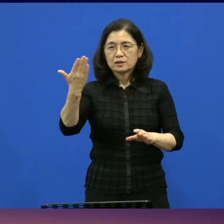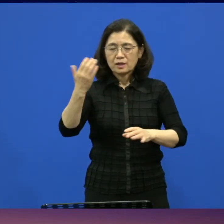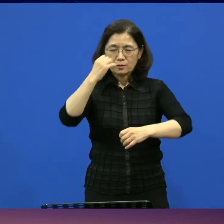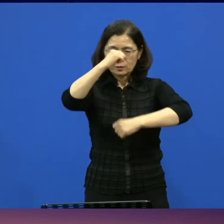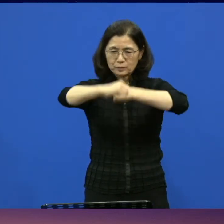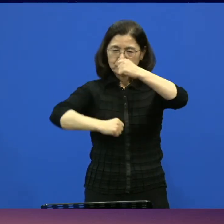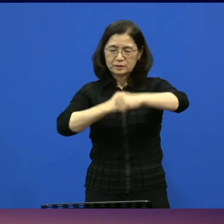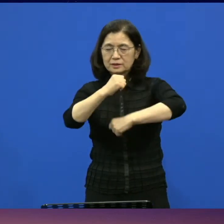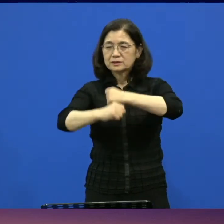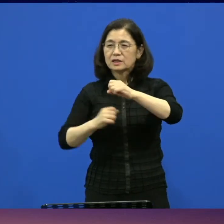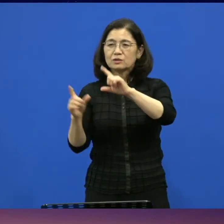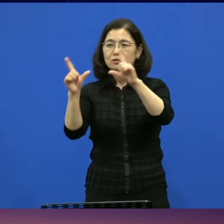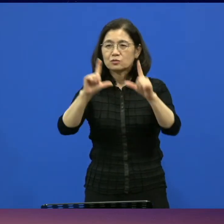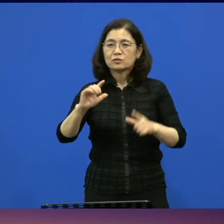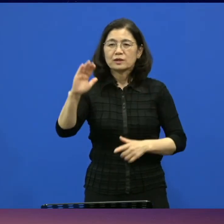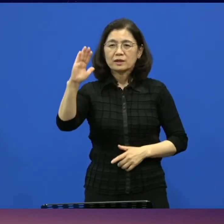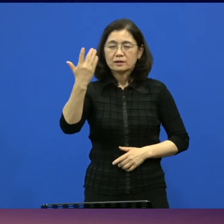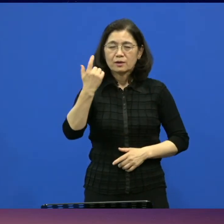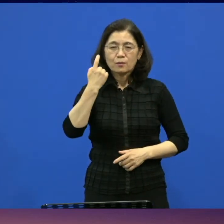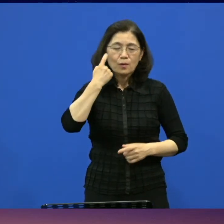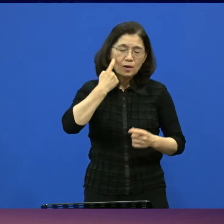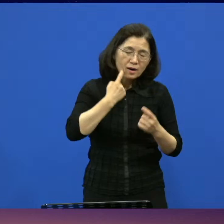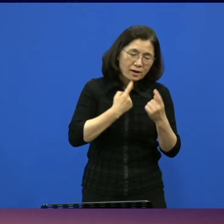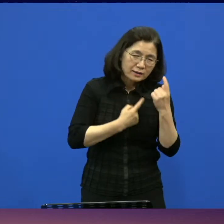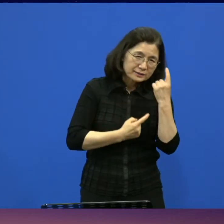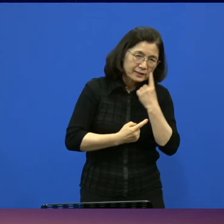고난도 어떤 상처도 더 이상 우리에게